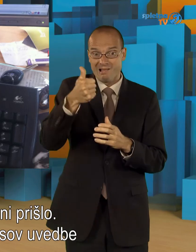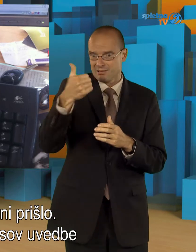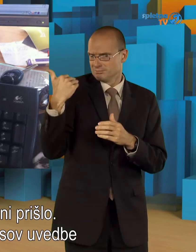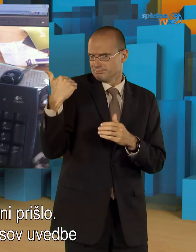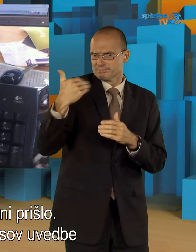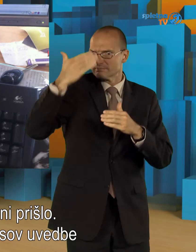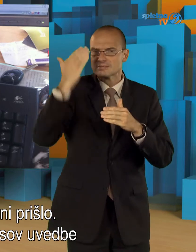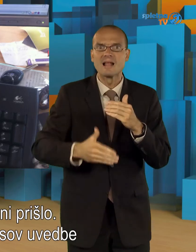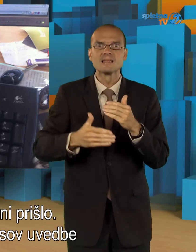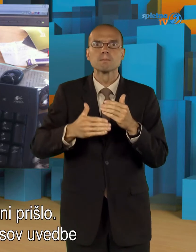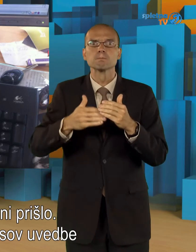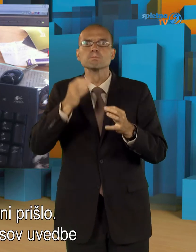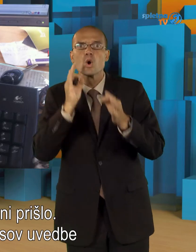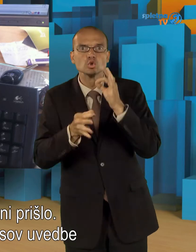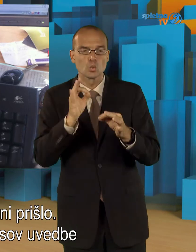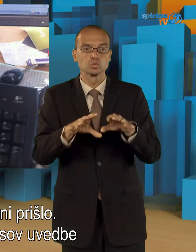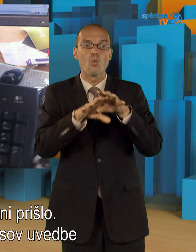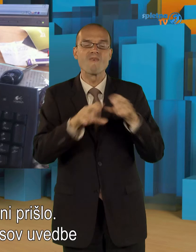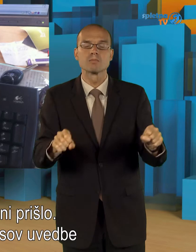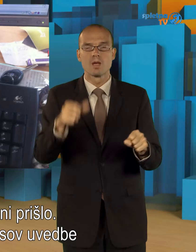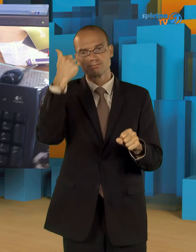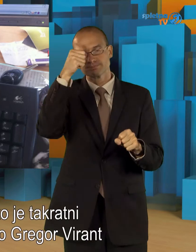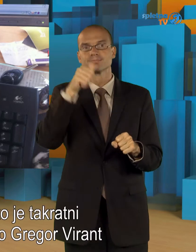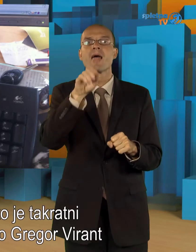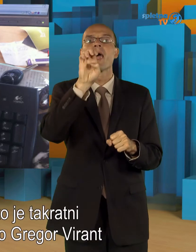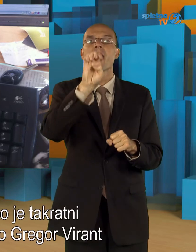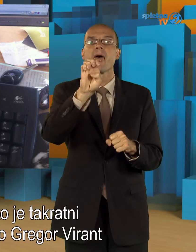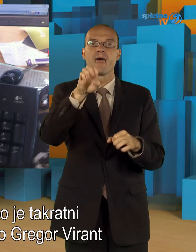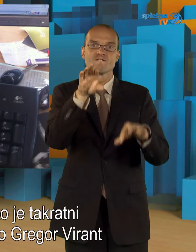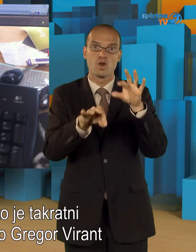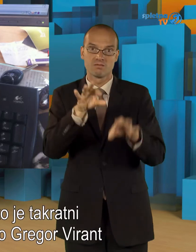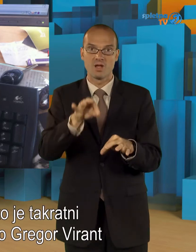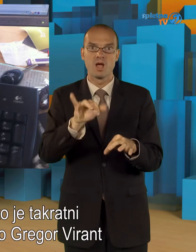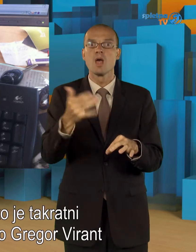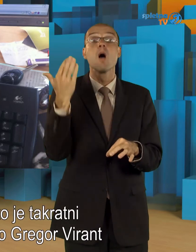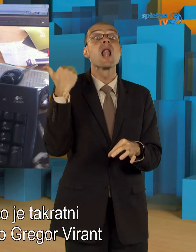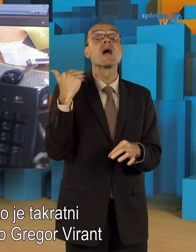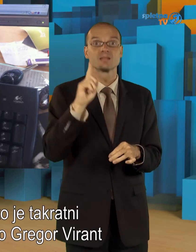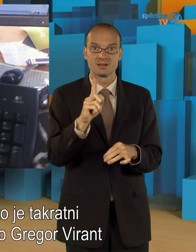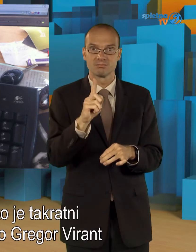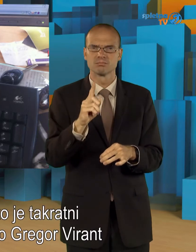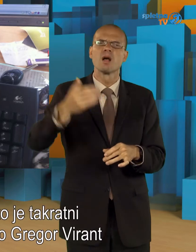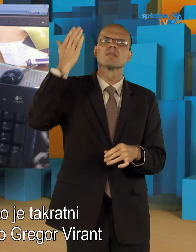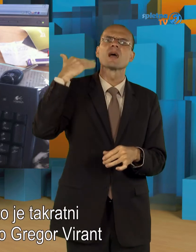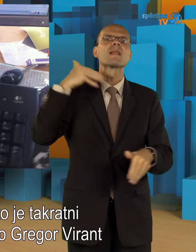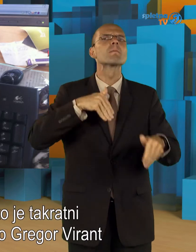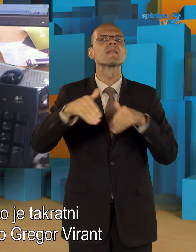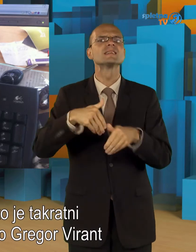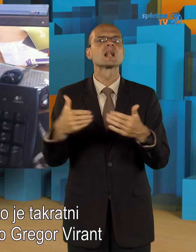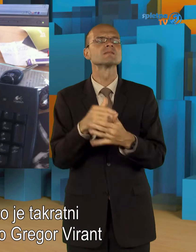Eden zadnjih poskusov uvedbe e-volitev je bil lani, ko je takratni minister za javno upravo Gregor Virant poskušal dobiti